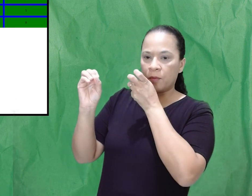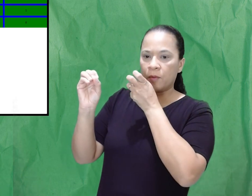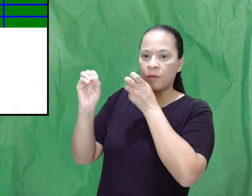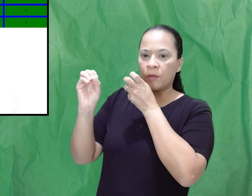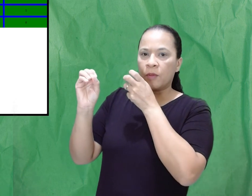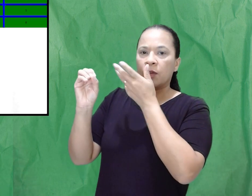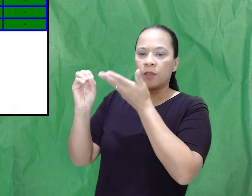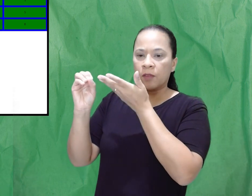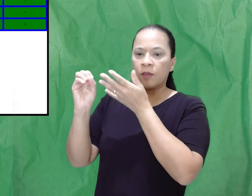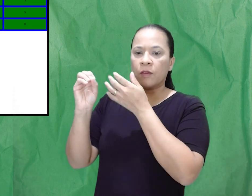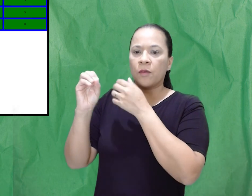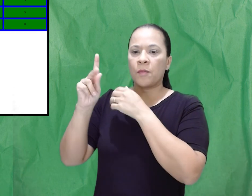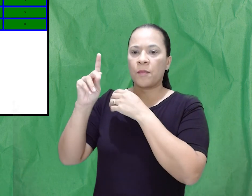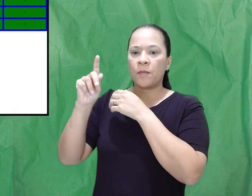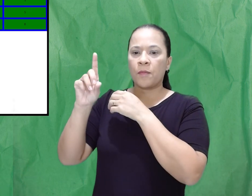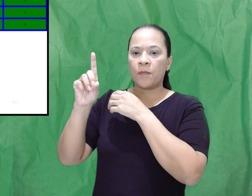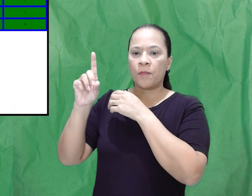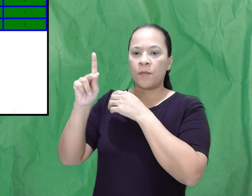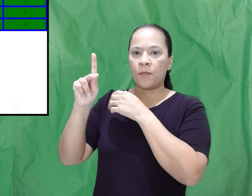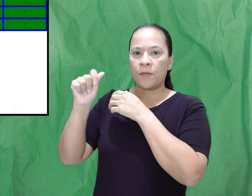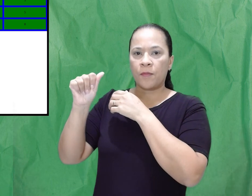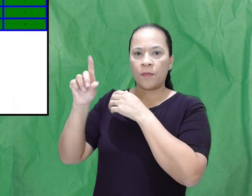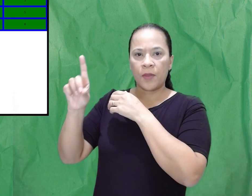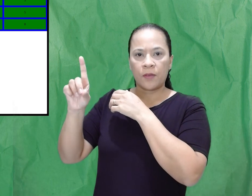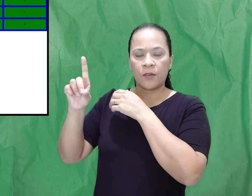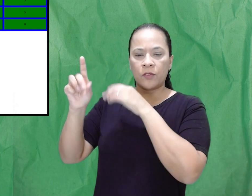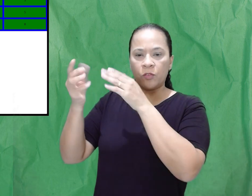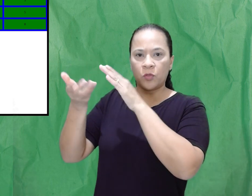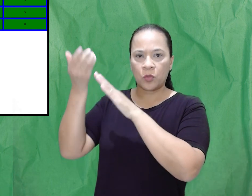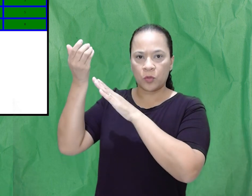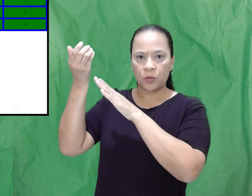do topo. Vou voltar.